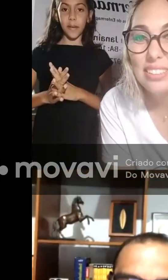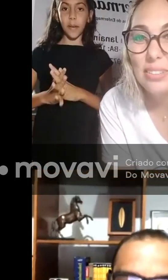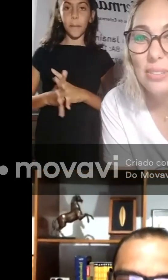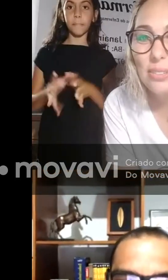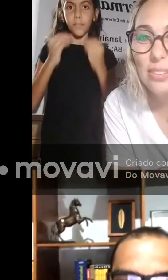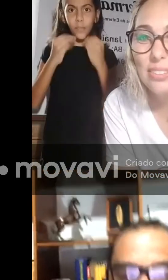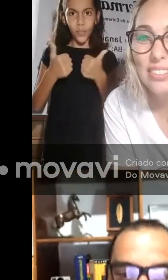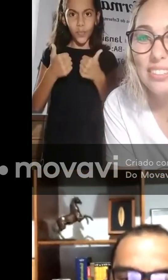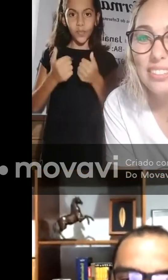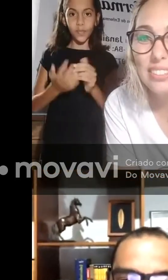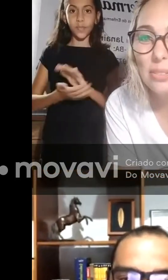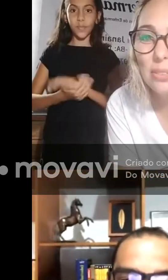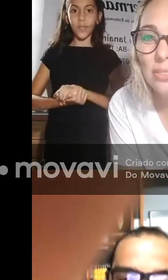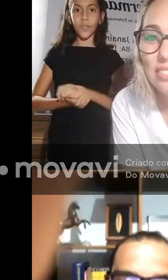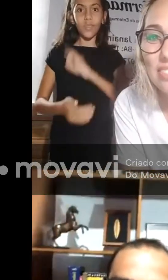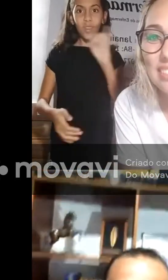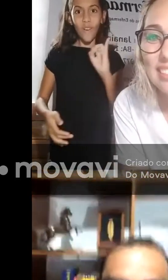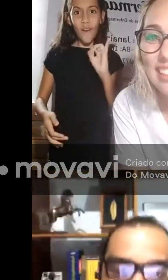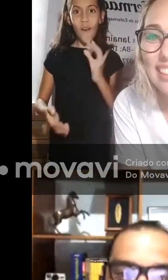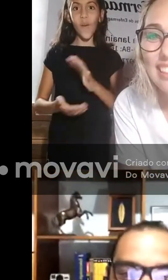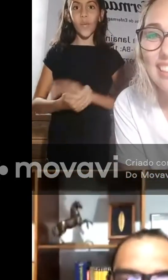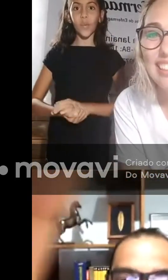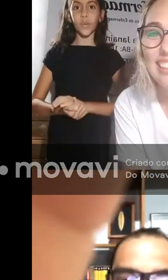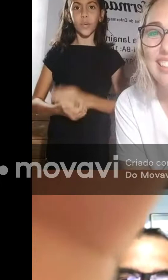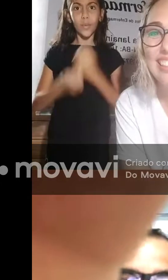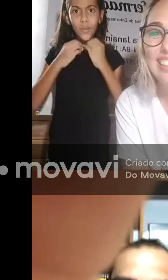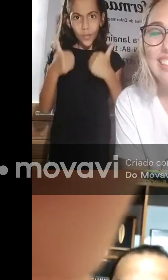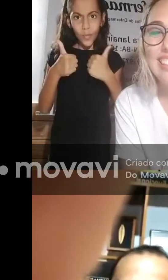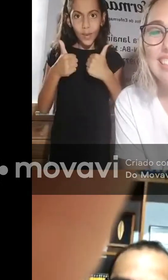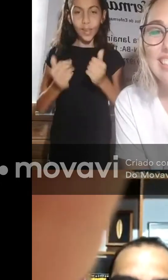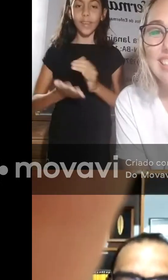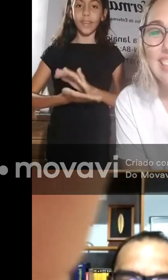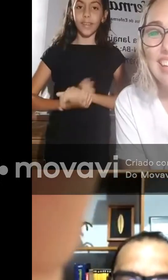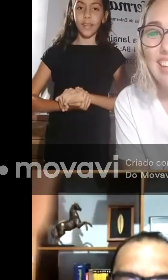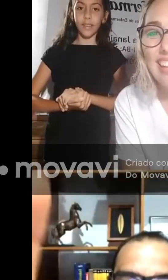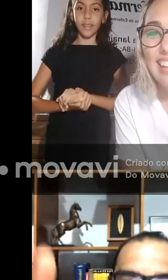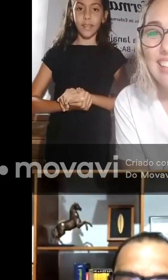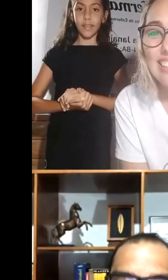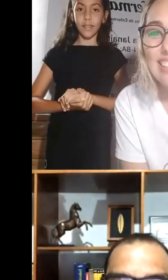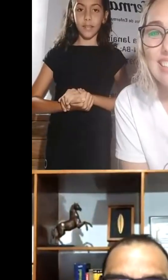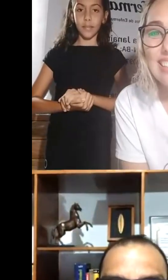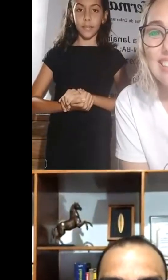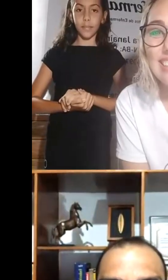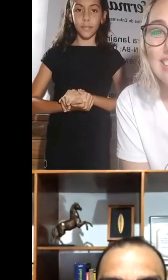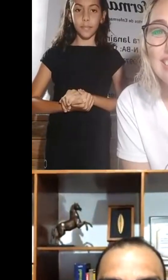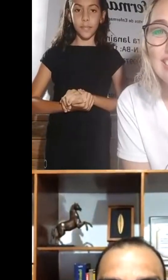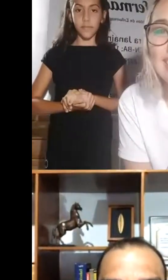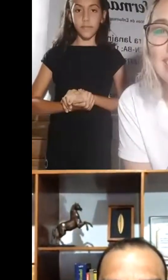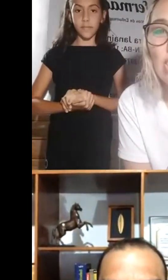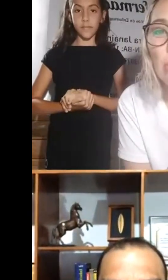Tudo bem, Jana? Tudo, e você? Tudo bem, tudo bem.